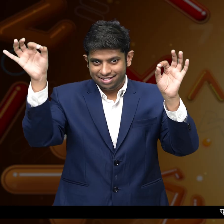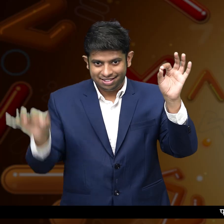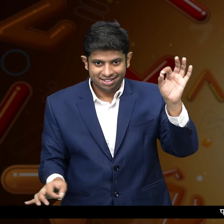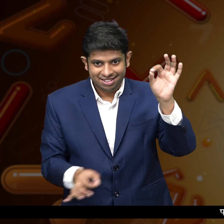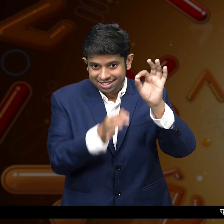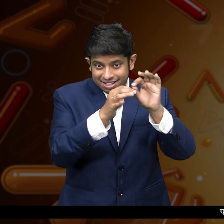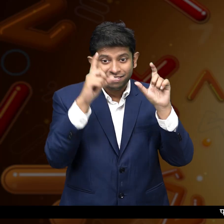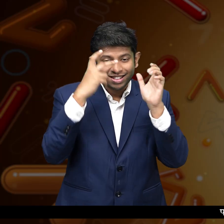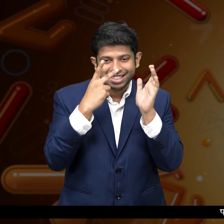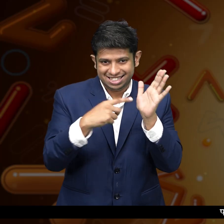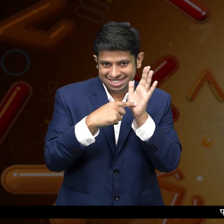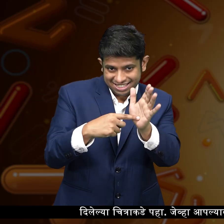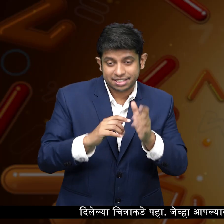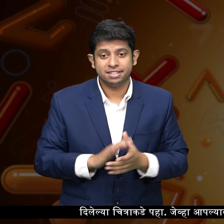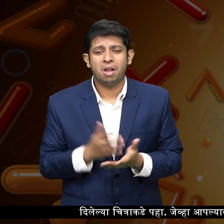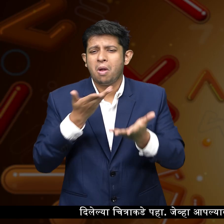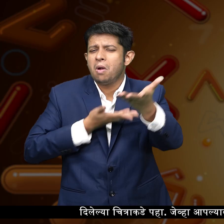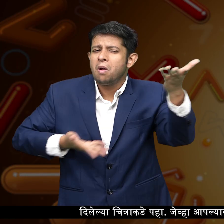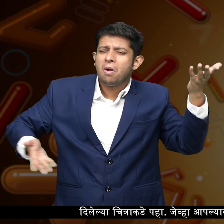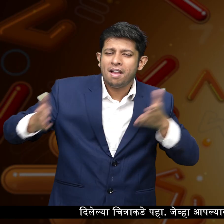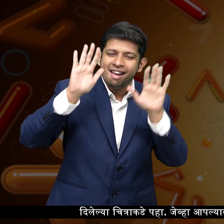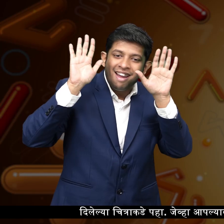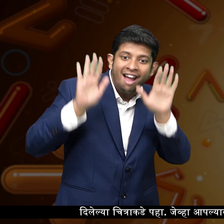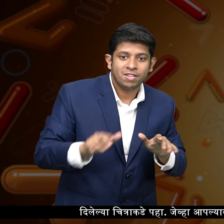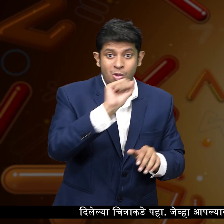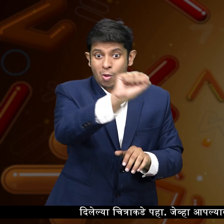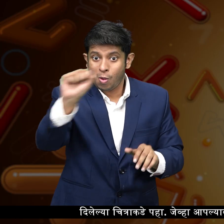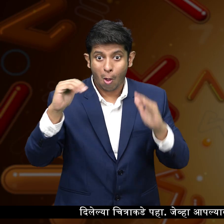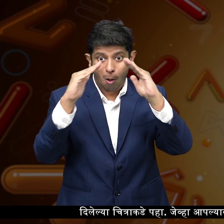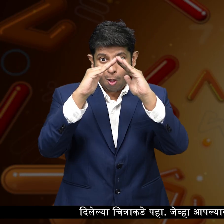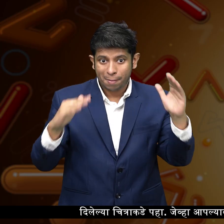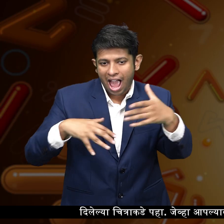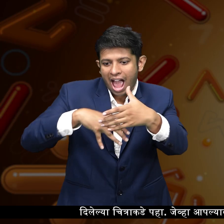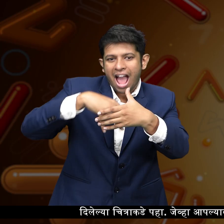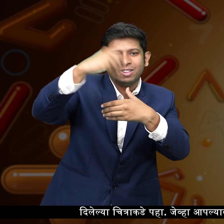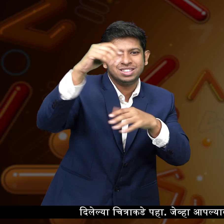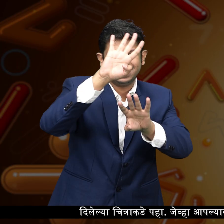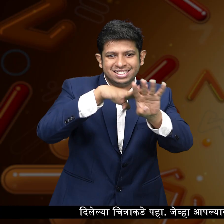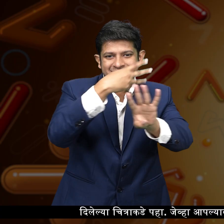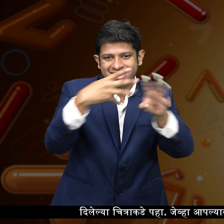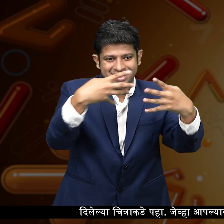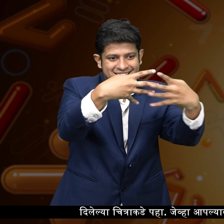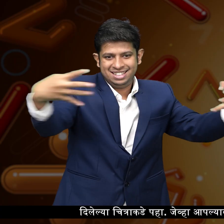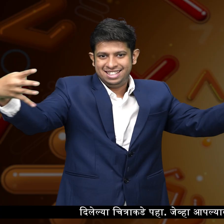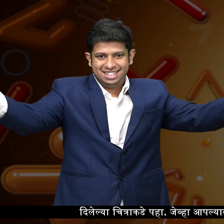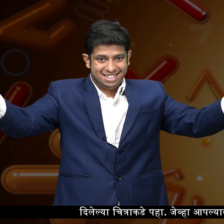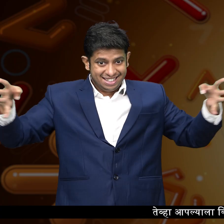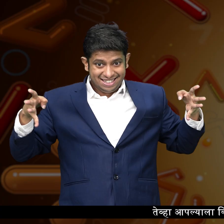परिमिती. दिलेल्या चित्राकडे पहा. जेव्हा आपल्याला तुमच्या घराभोवती कुंपण घालायचे असते,